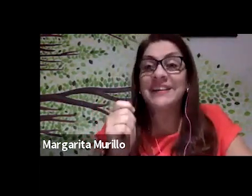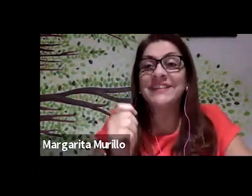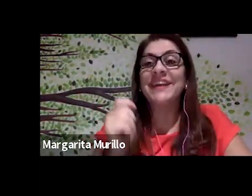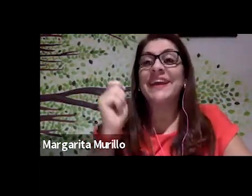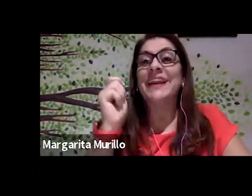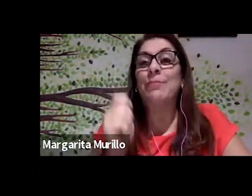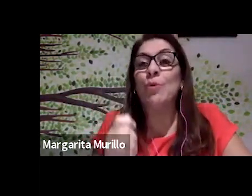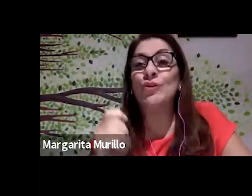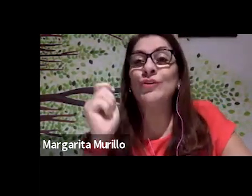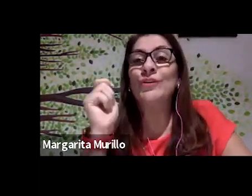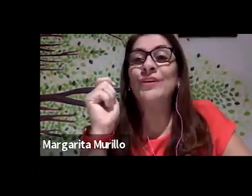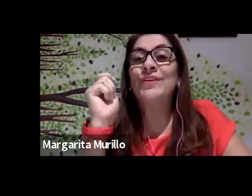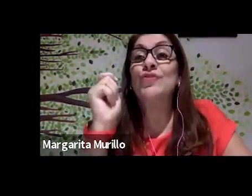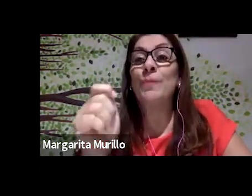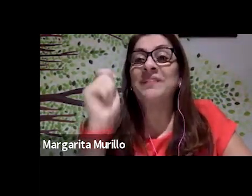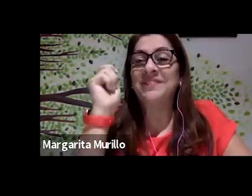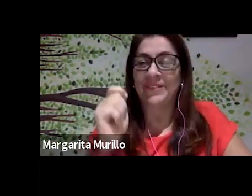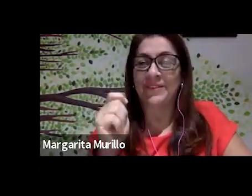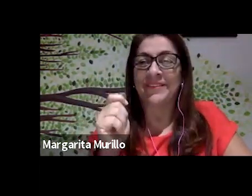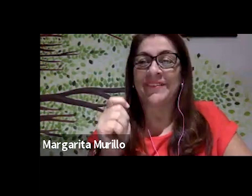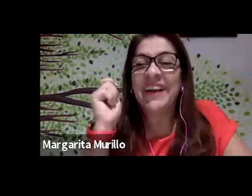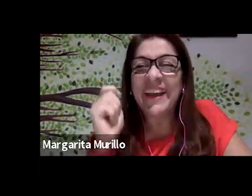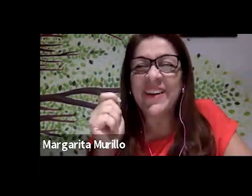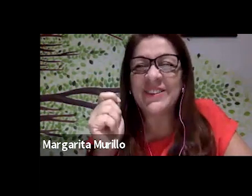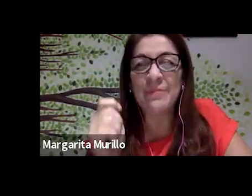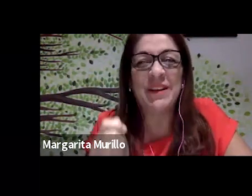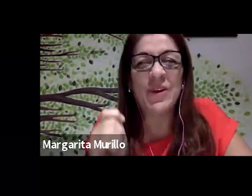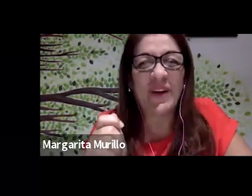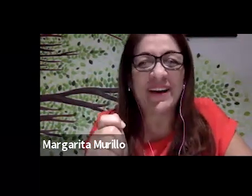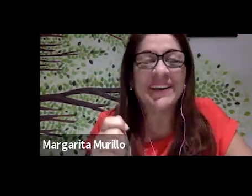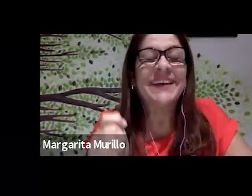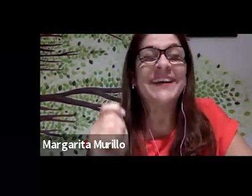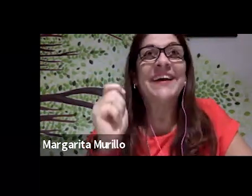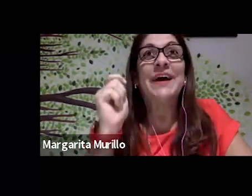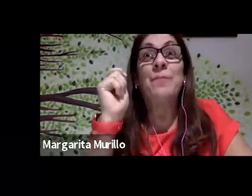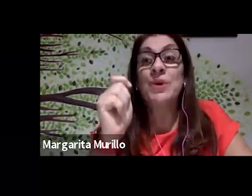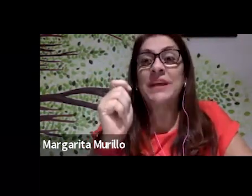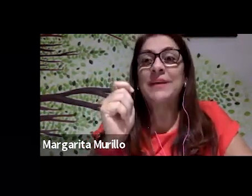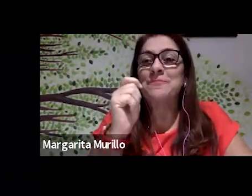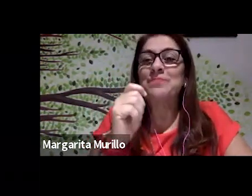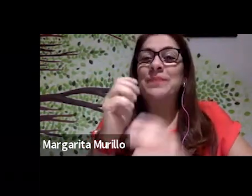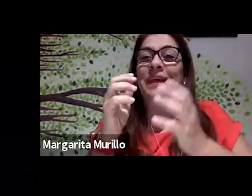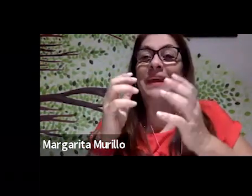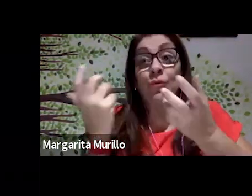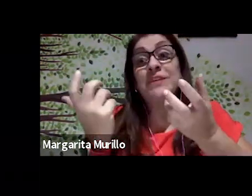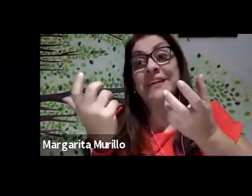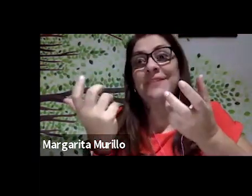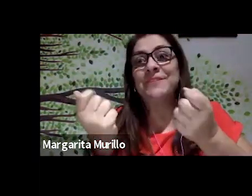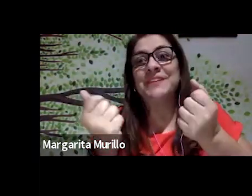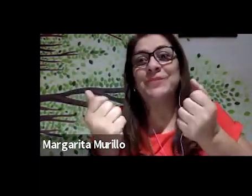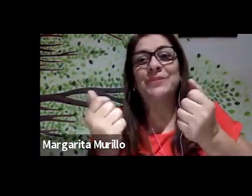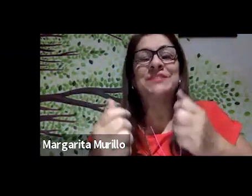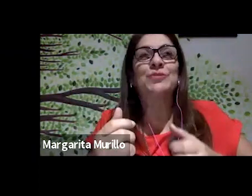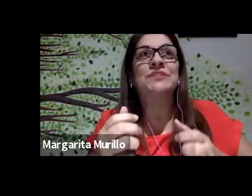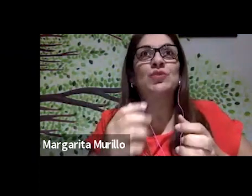nace el amor romántico Oigan Qué cosa más loca porque y lo